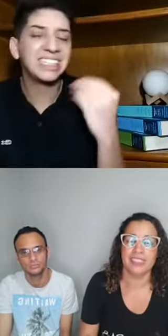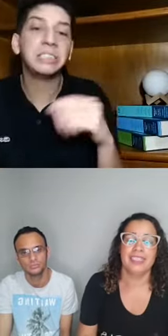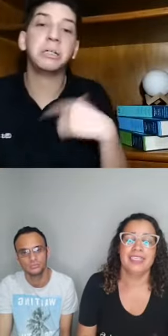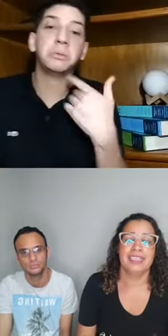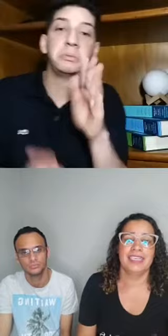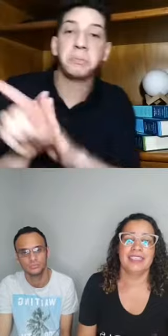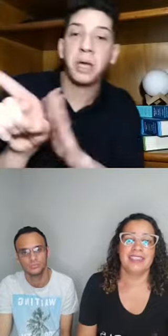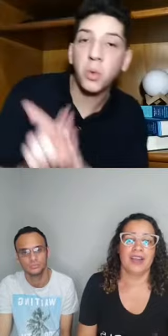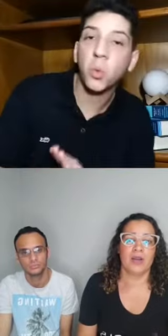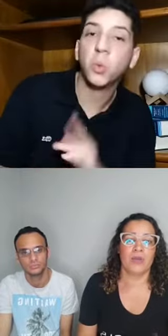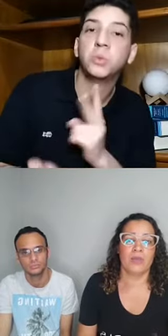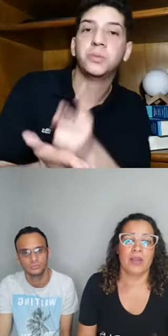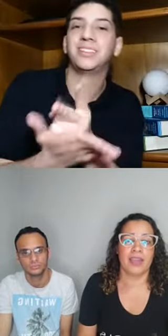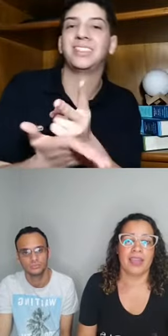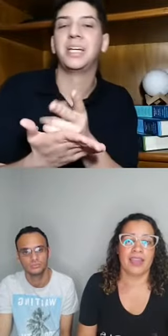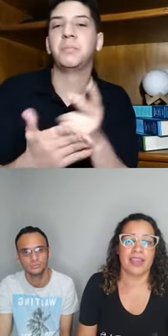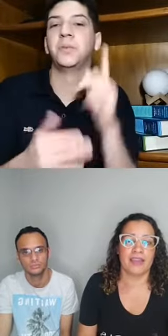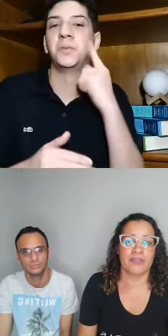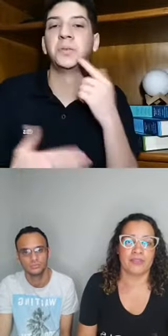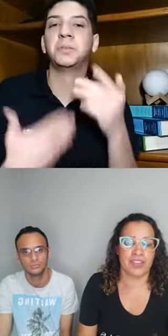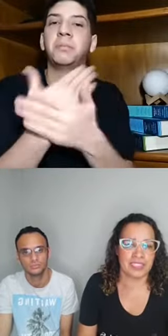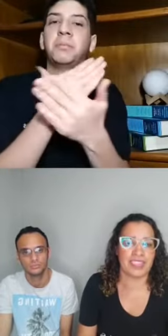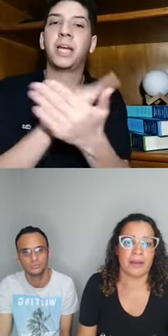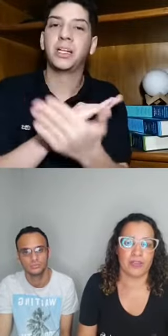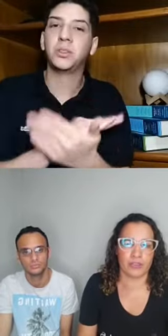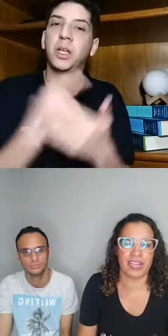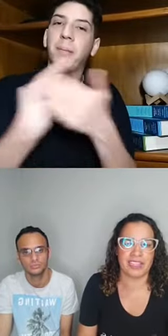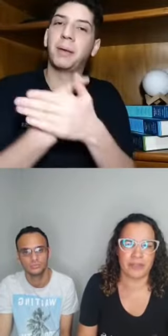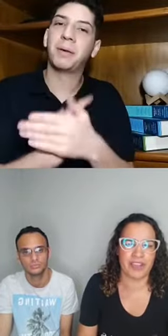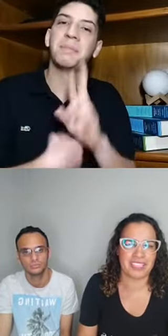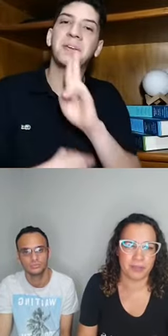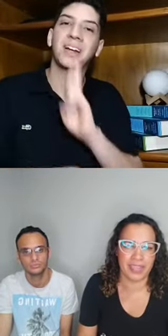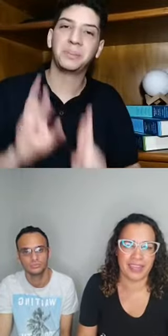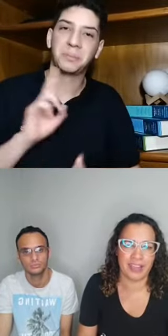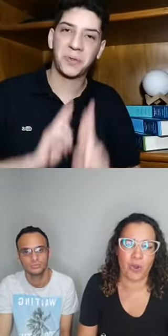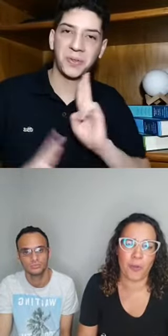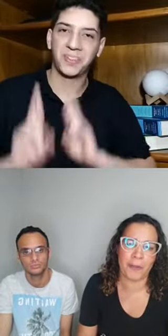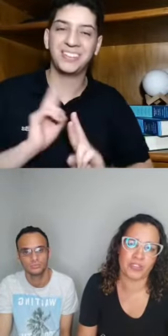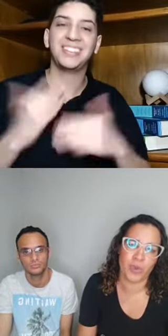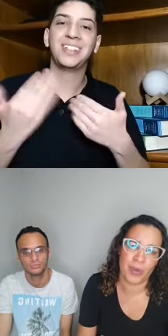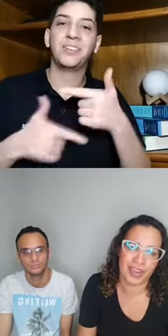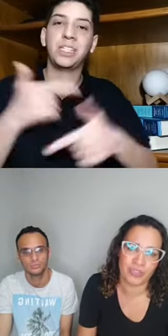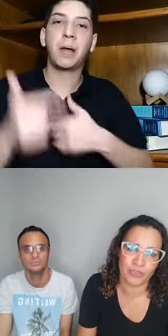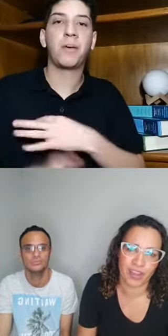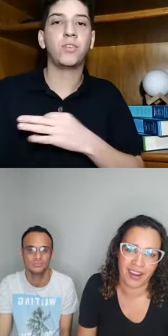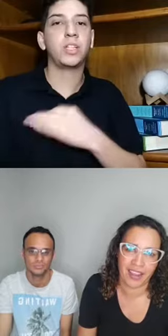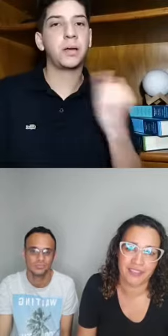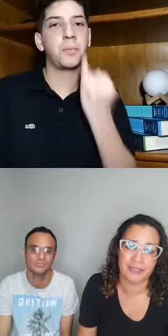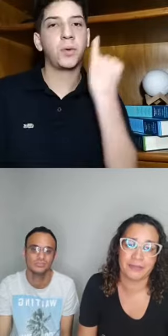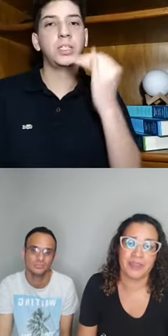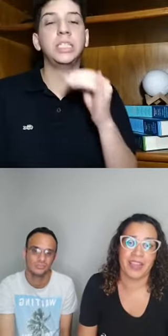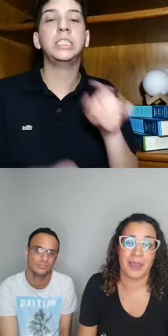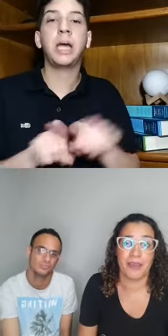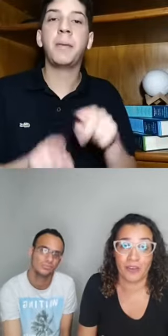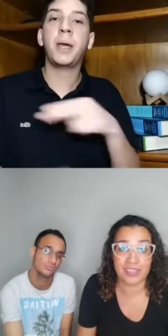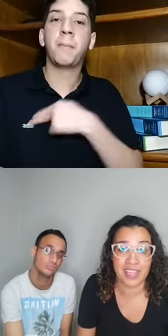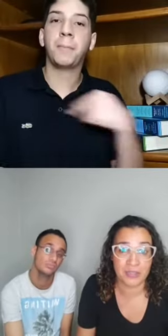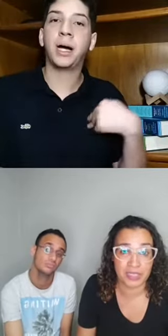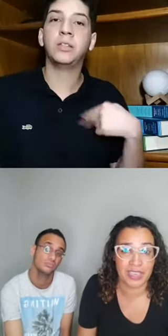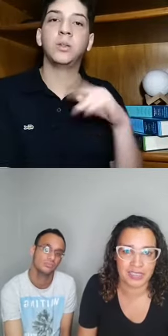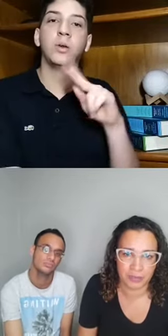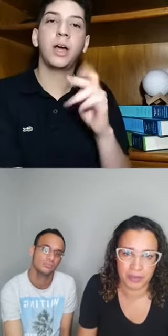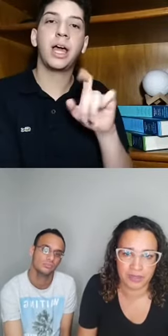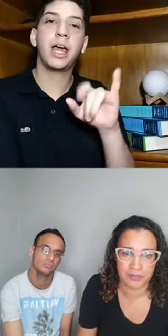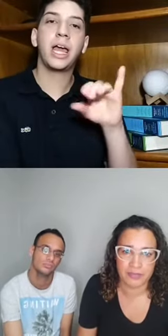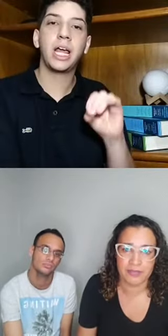hoje. Então, fazer esse trabalho voluntário também faz bem, né? Igual o meu pastor Wellington falava, é melhor dar